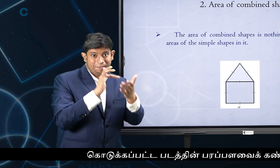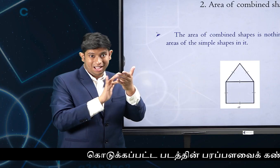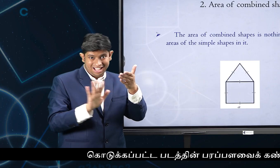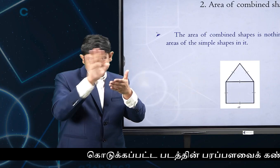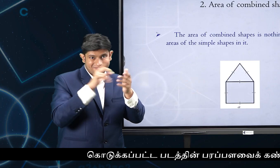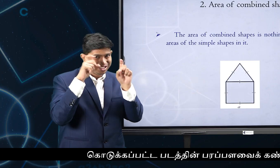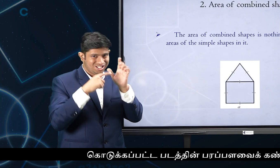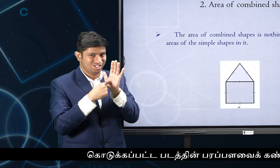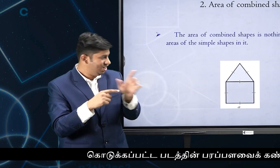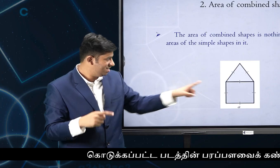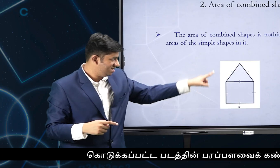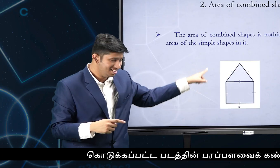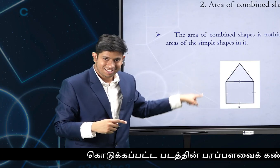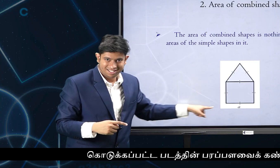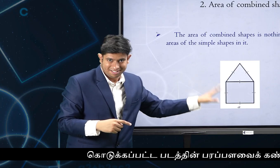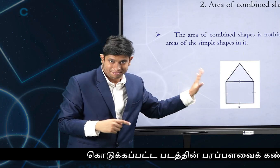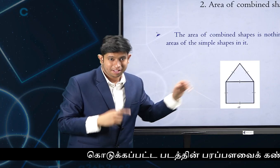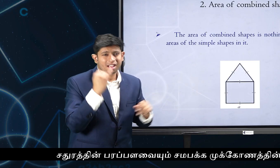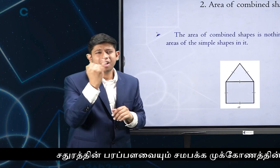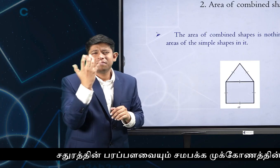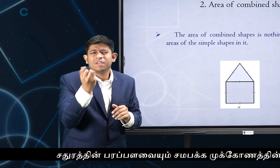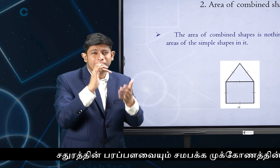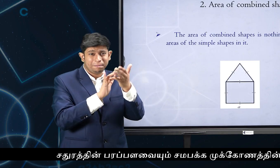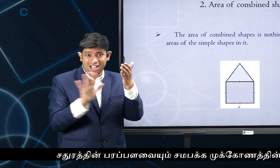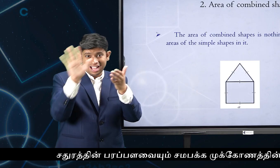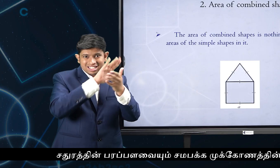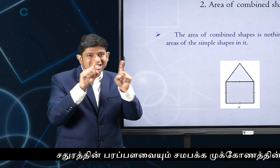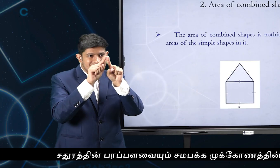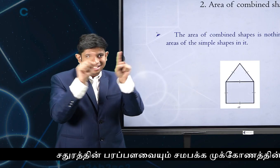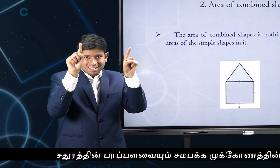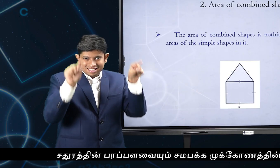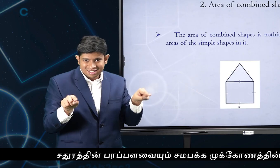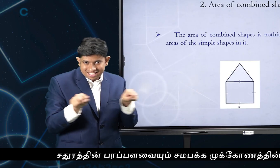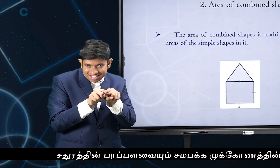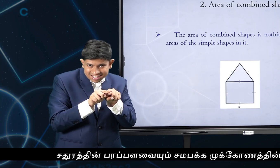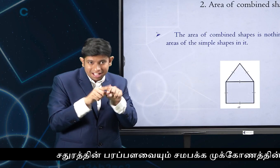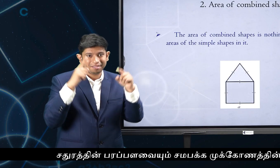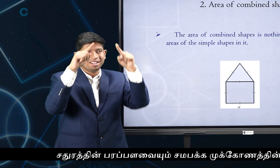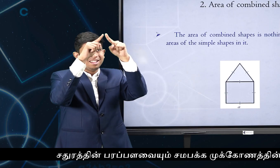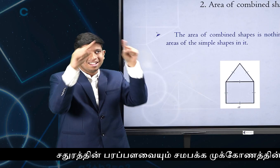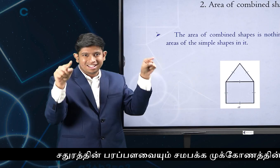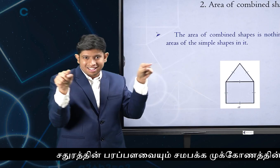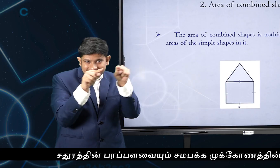கொடுக்கப்பட்ட படத்தின் பரப்பளவை கண்டறிய சதுரத்தின் பரப்பளவையும் சமபக்க முக்கோணத்தின்